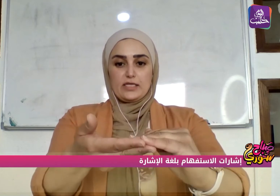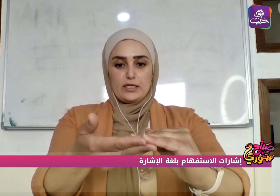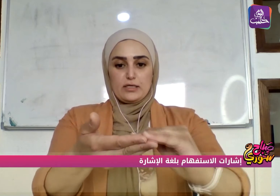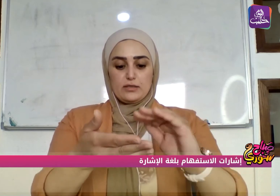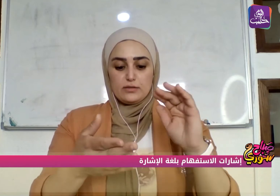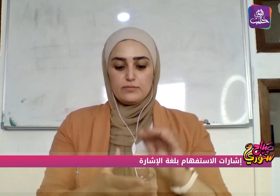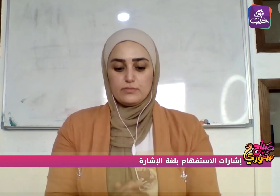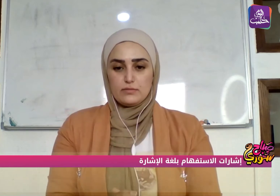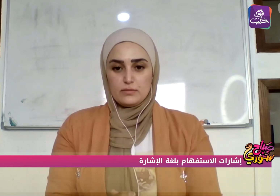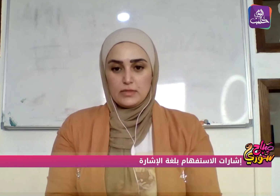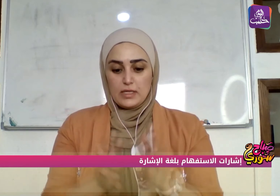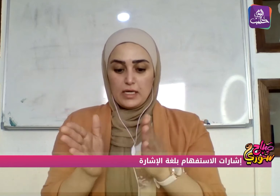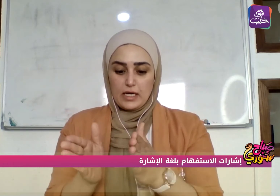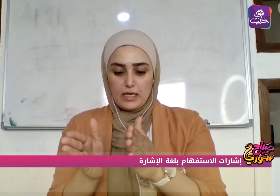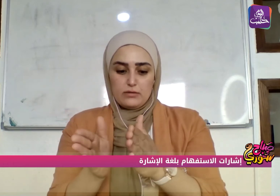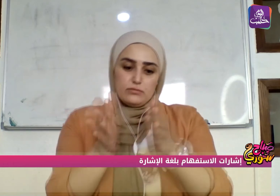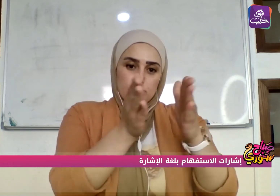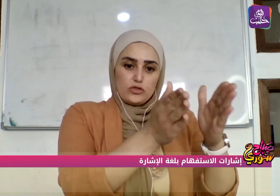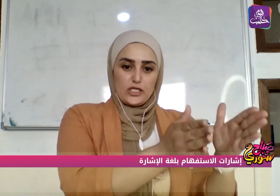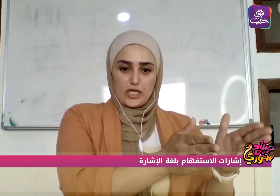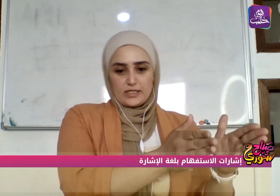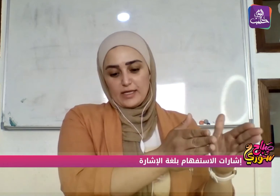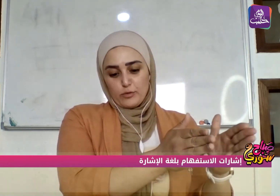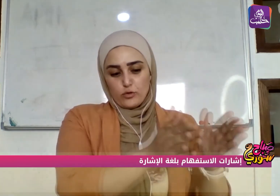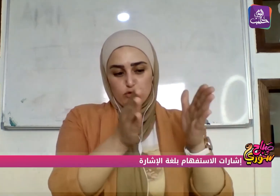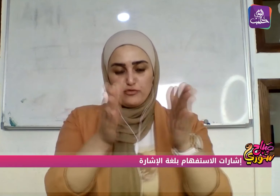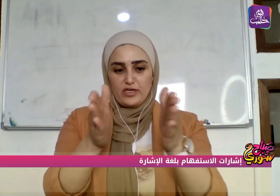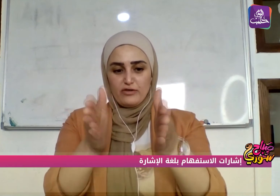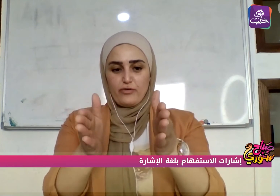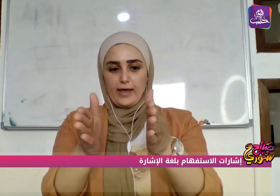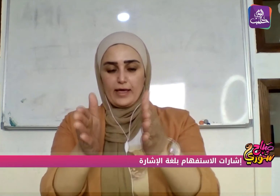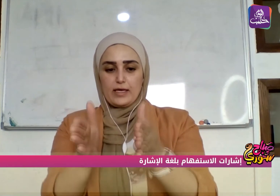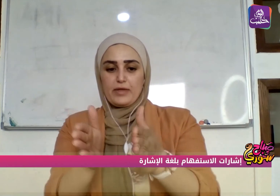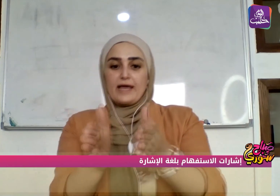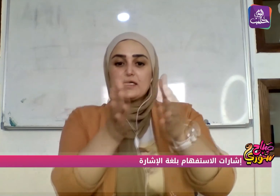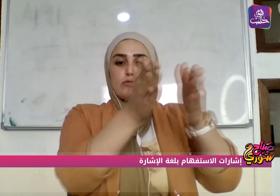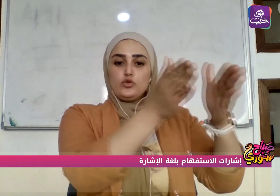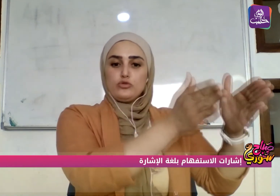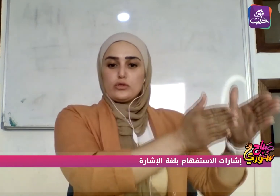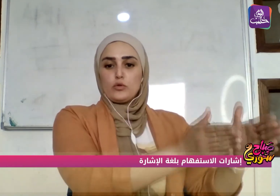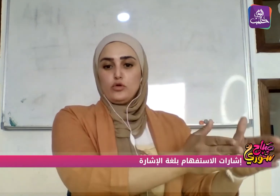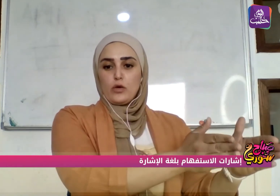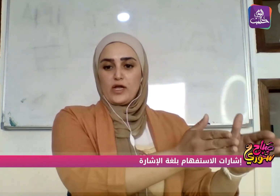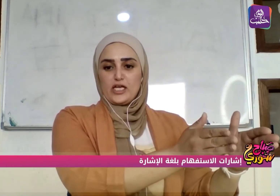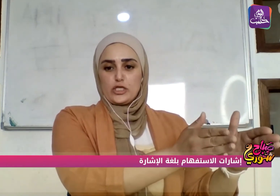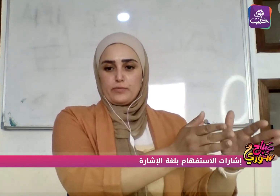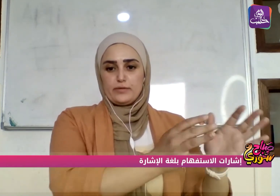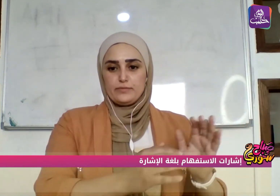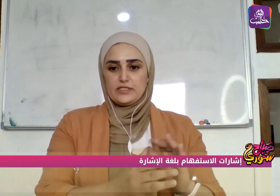أساعدك. هلأ بنطع الجهة الثانية بنروح شوف كيف هيك، بتغير الموضوع بتحط الموضوع الأولاني على جنب. إذا